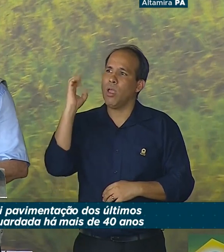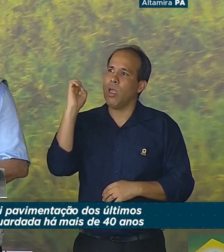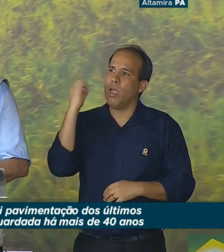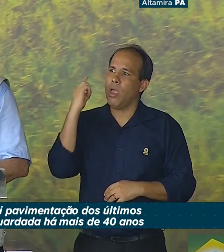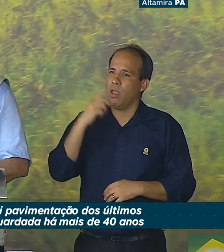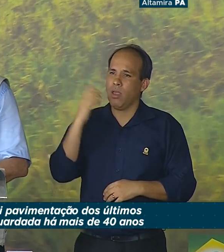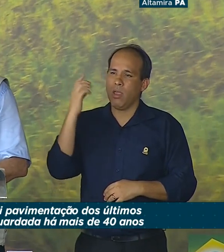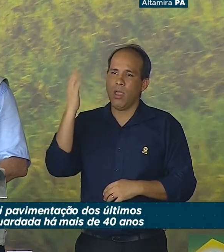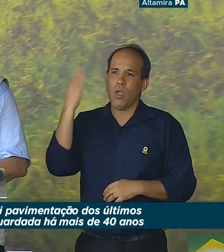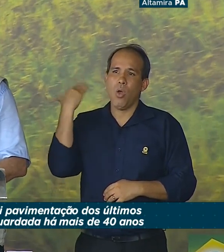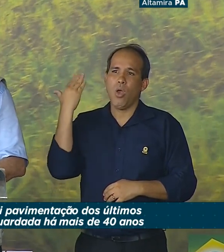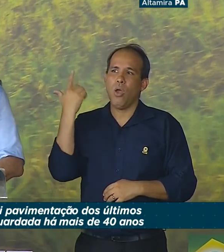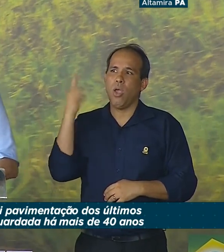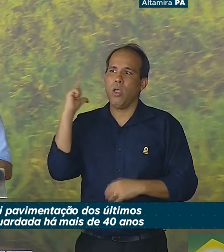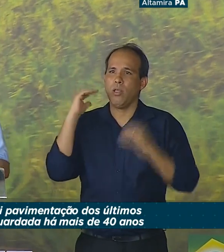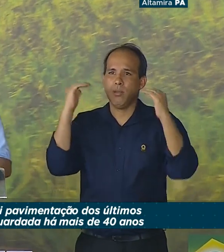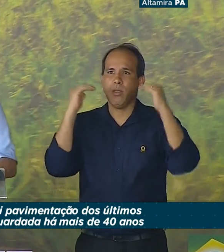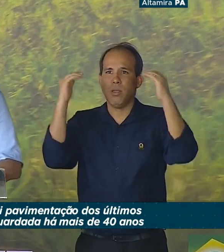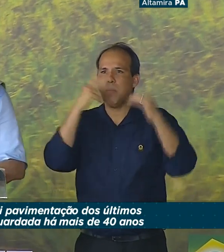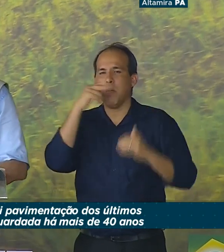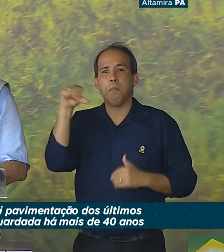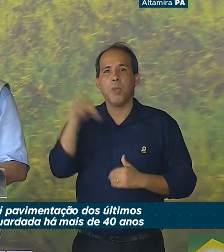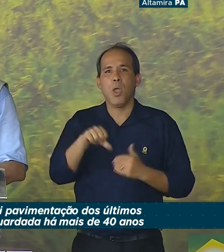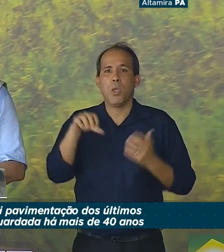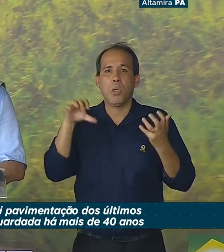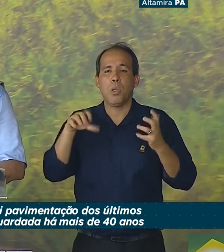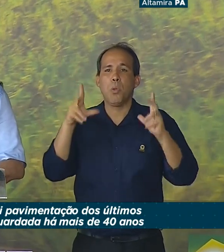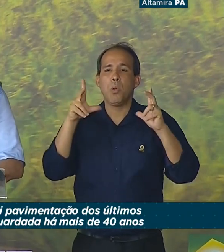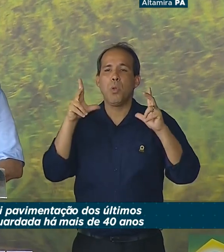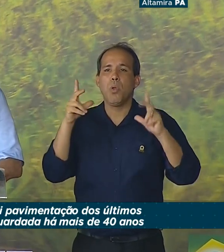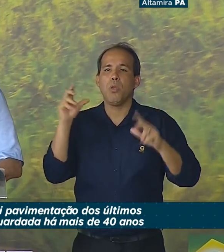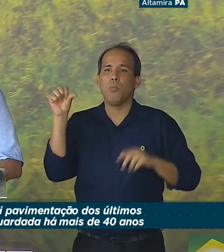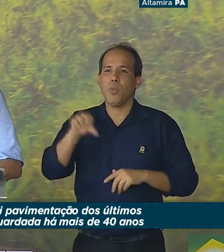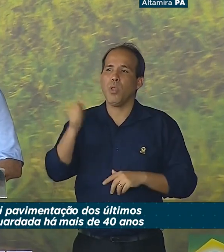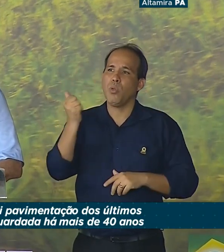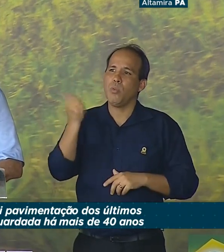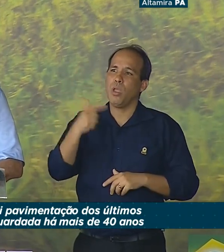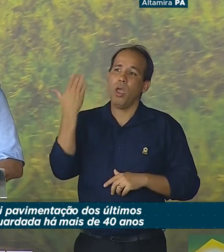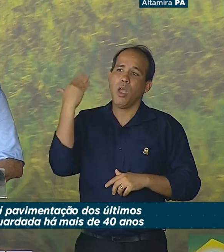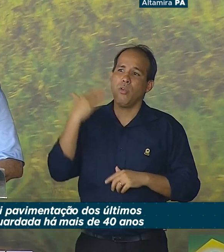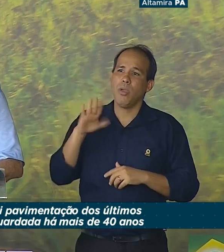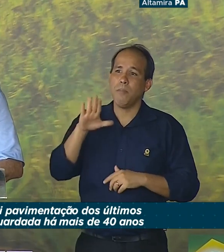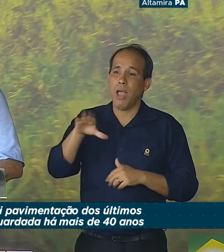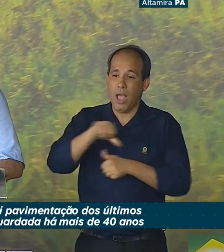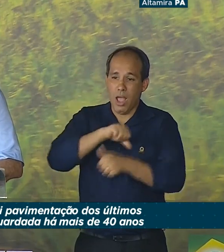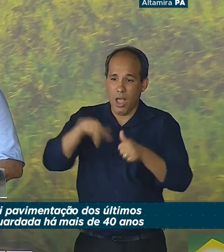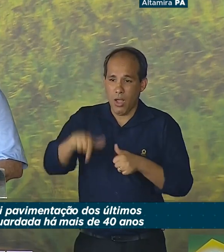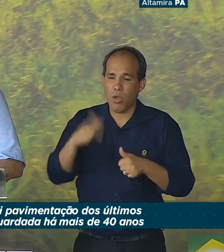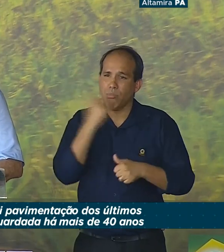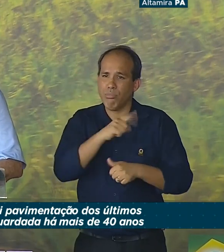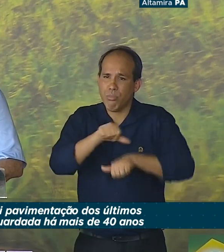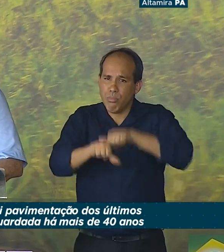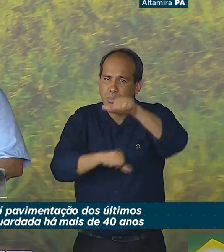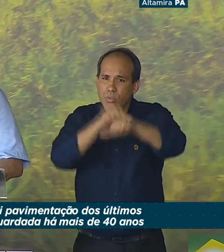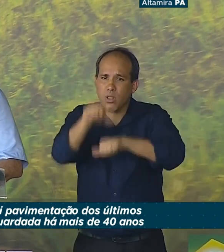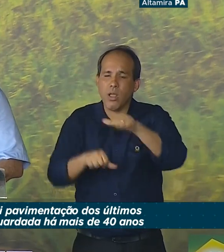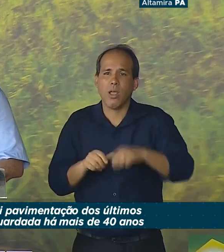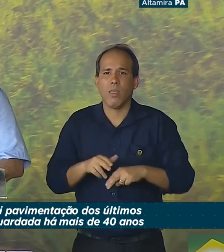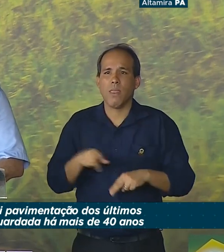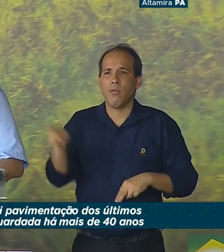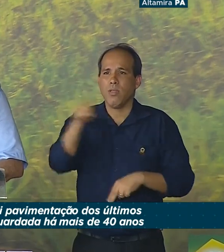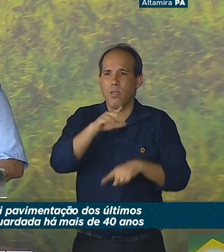que sempre tínhamos um parlamento pior do que o anterior, estamos mudando. Vocês estão ajudando a mudar isso